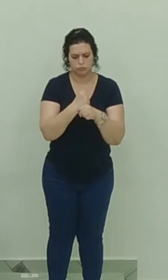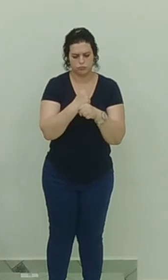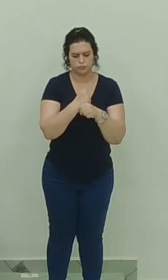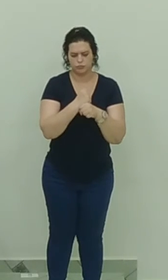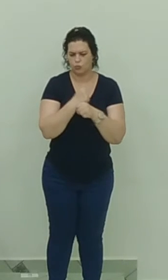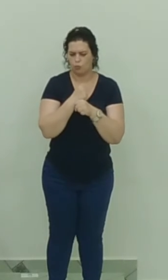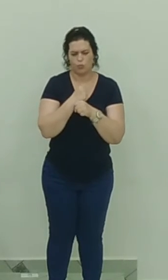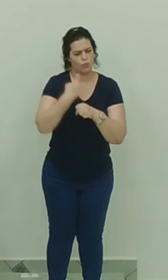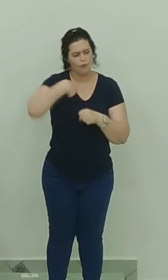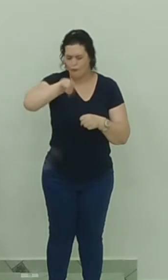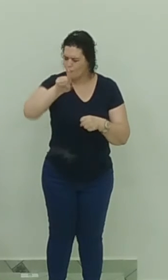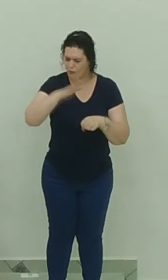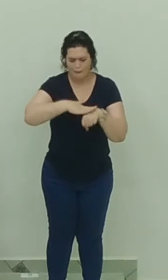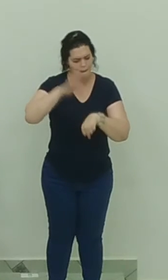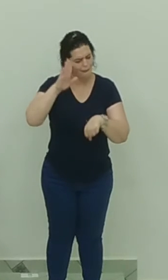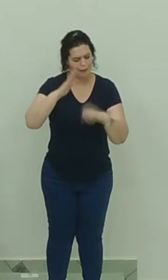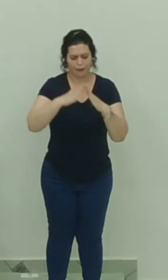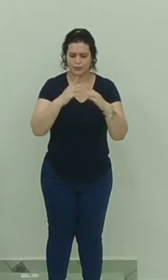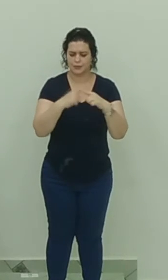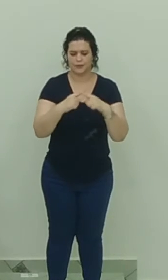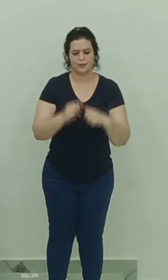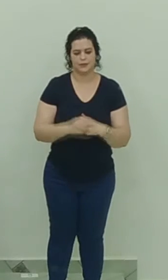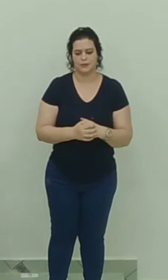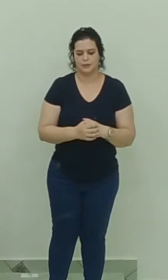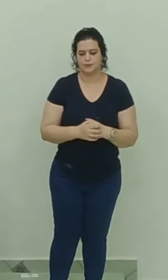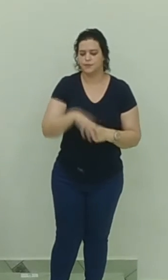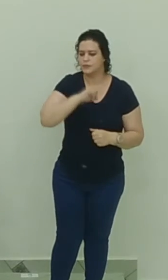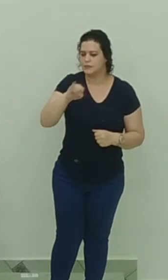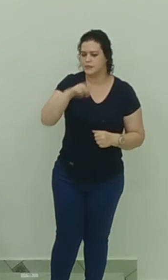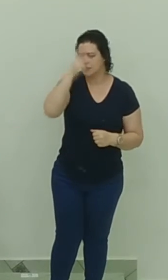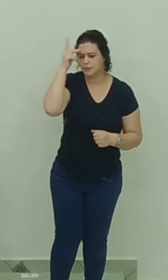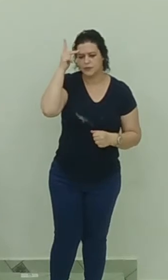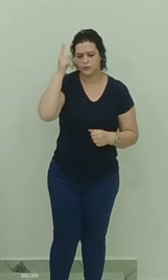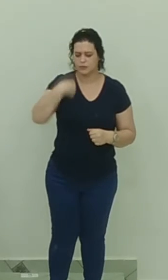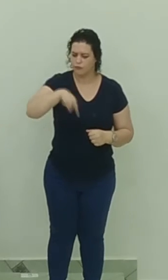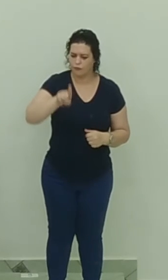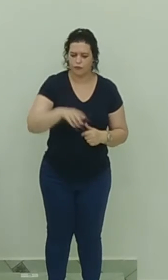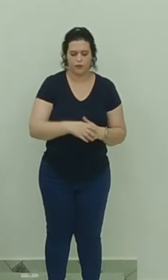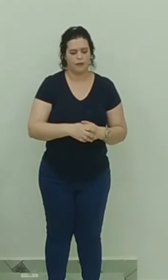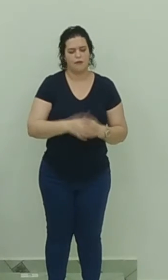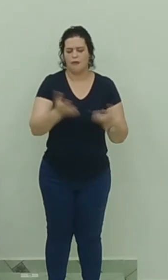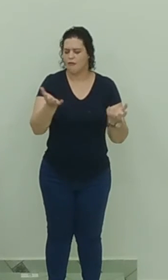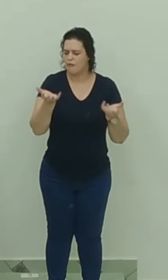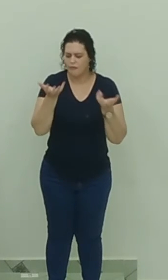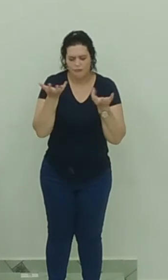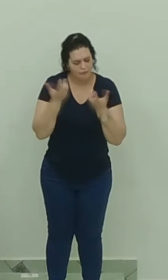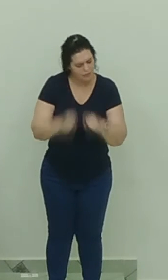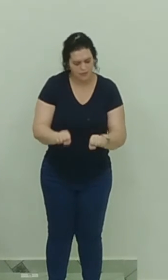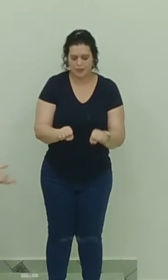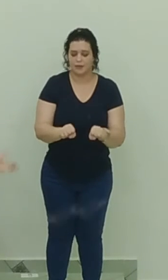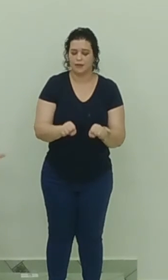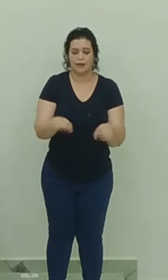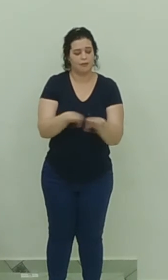sem na igreja. Se a pessoa não se decidiu durante 1 ano frequentar e nem tomar Santa Ceia, nós